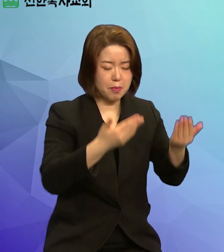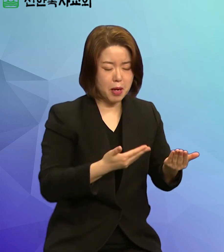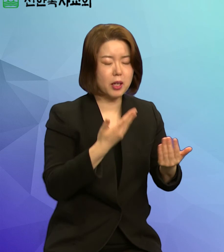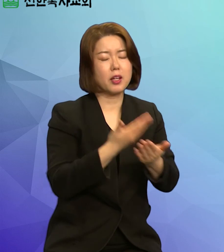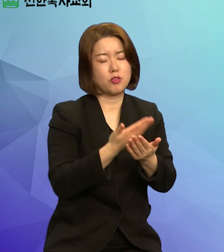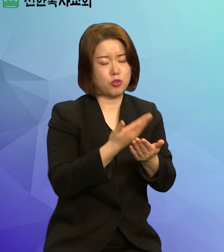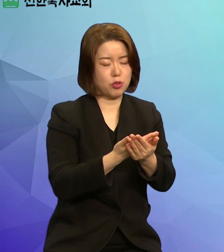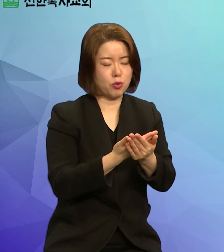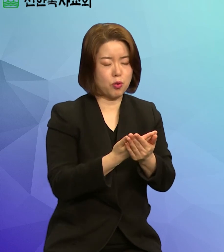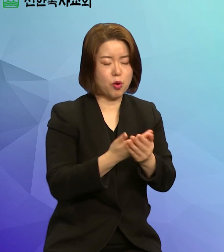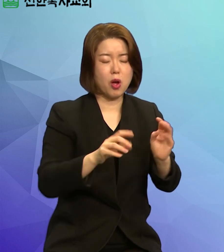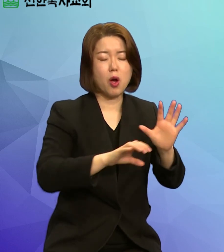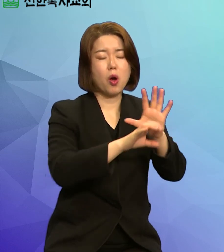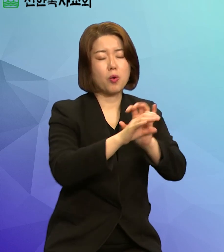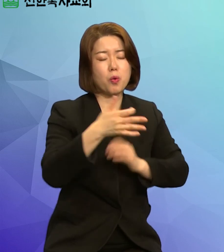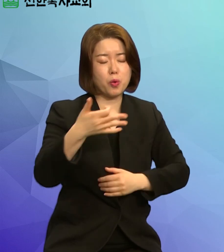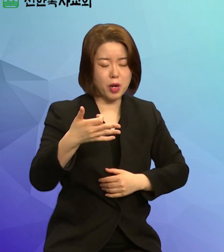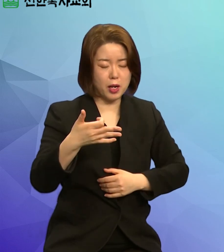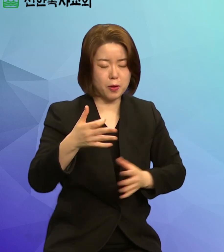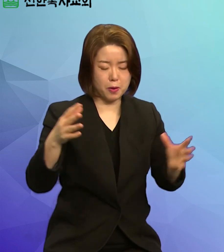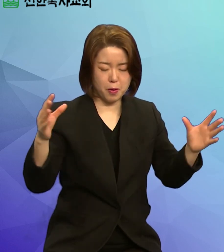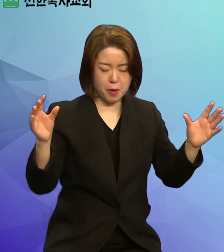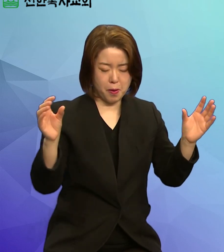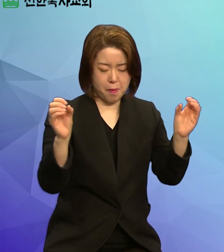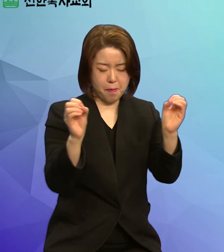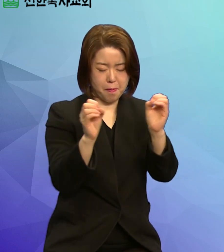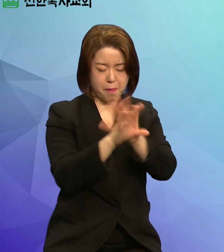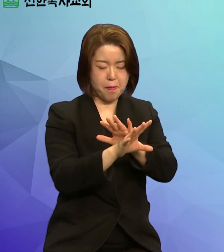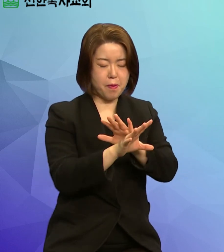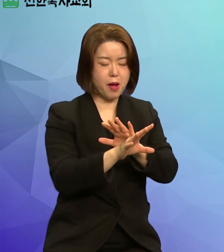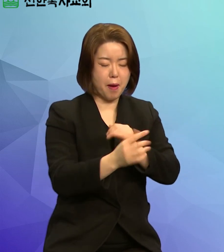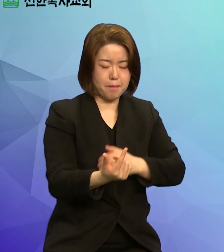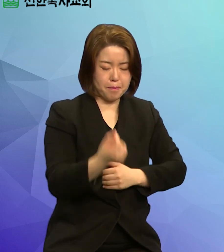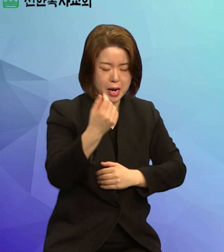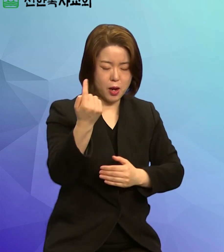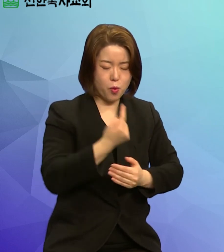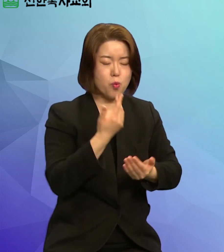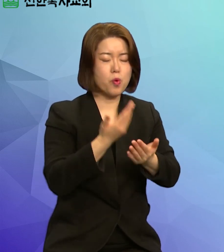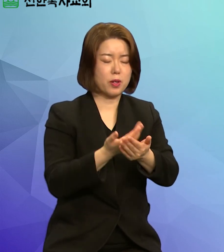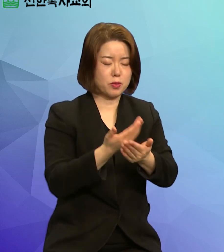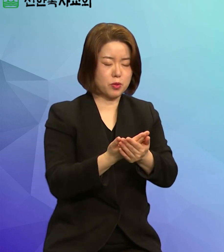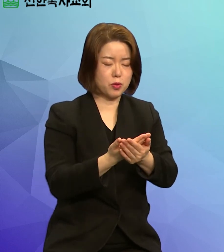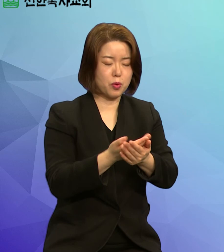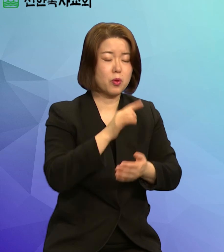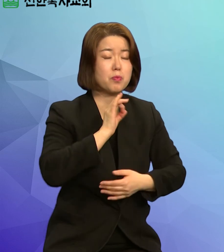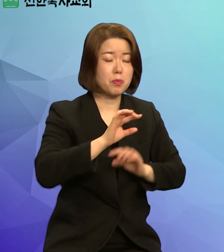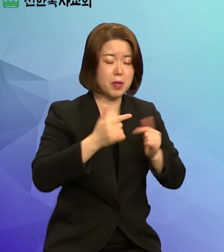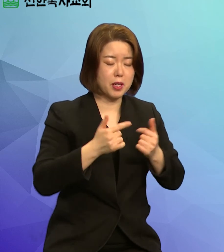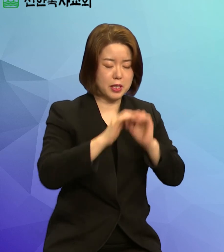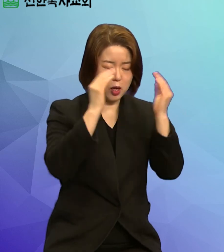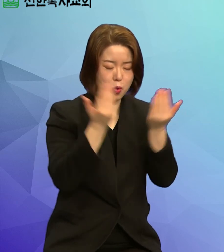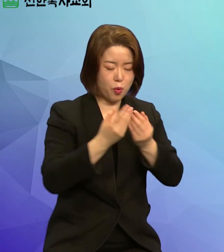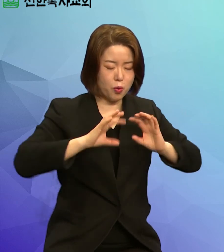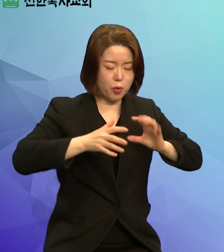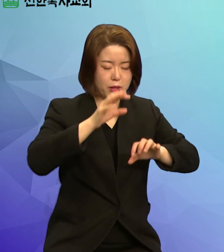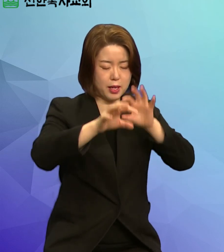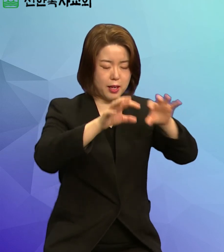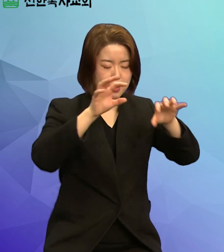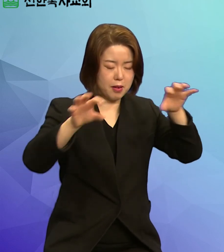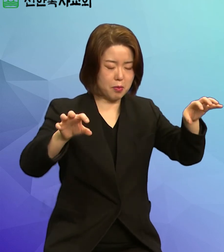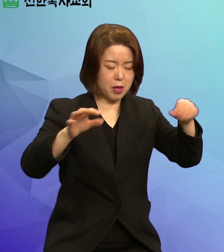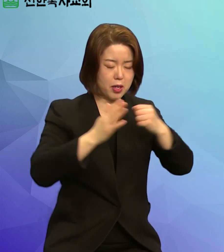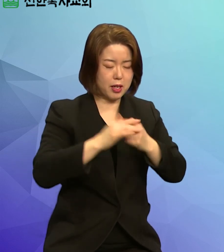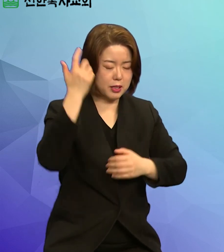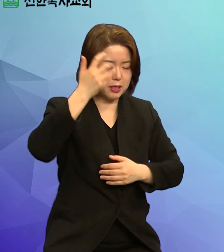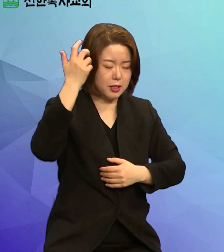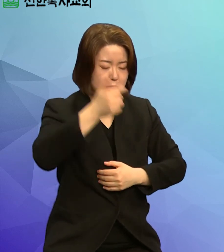하시고, 코로나19 종식이 속히 오게 하시고, 뿐만 아니고 온 세계 열방에